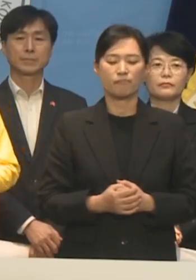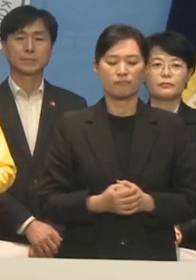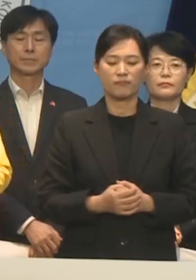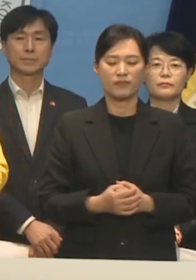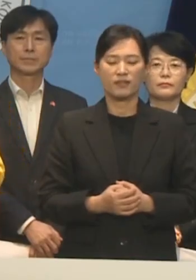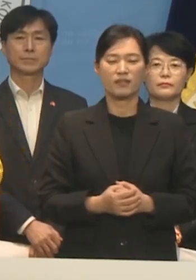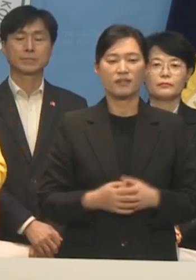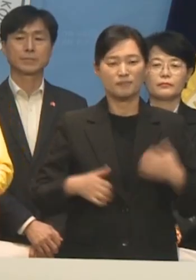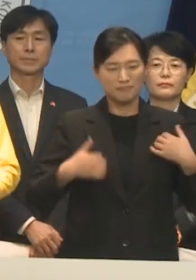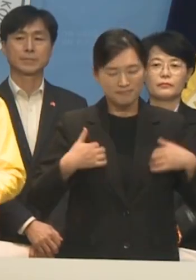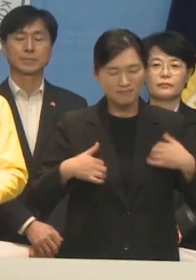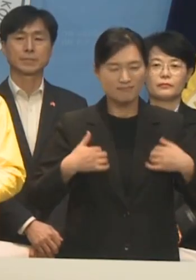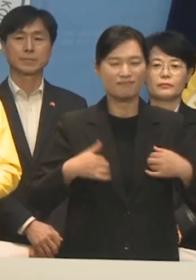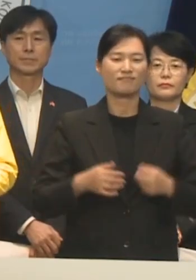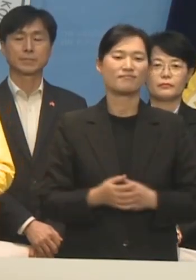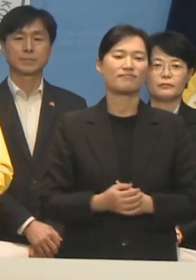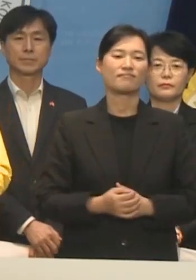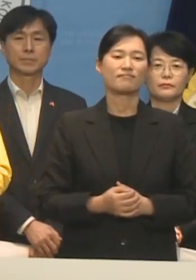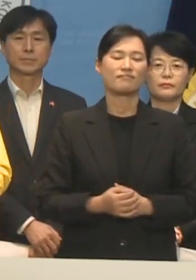반갑습니다.